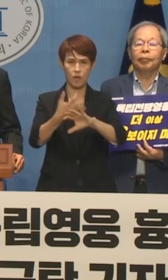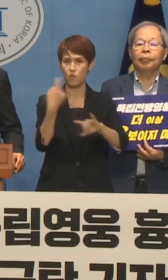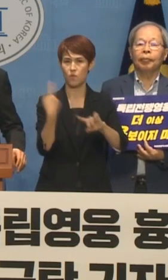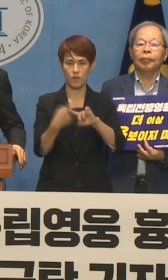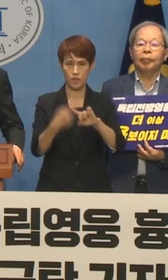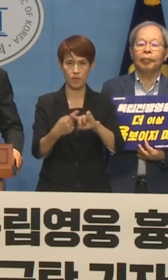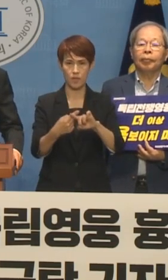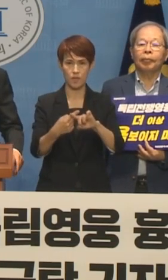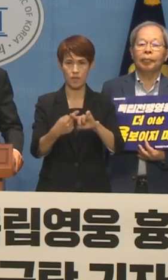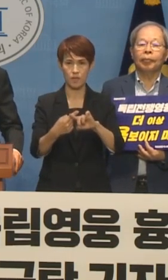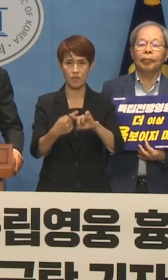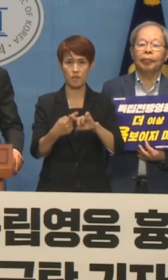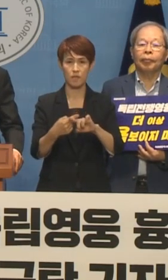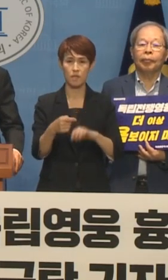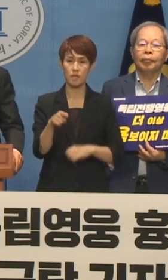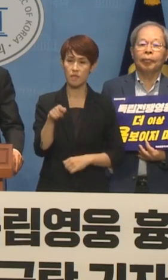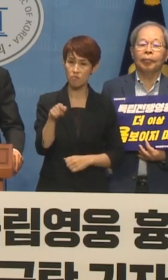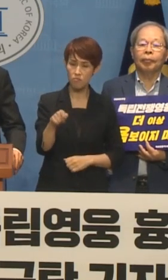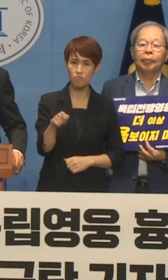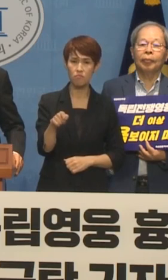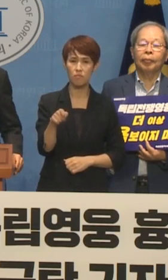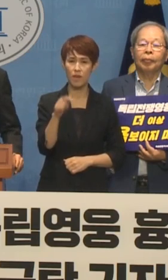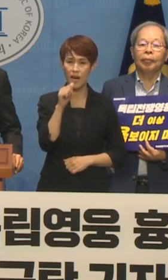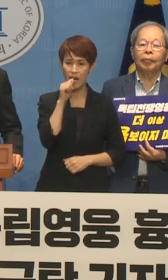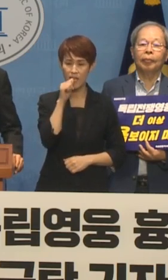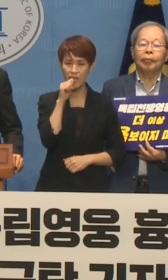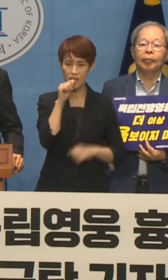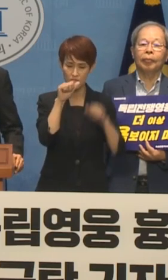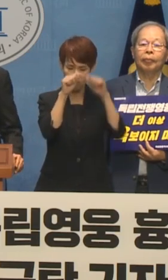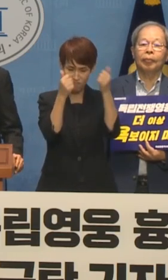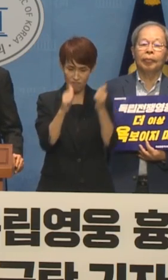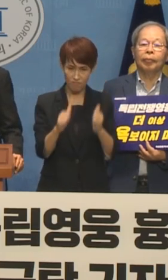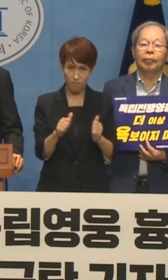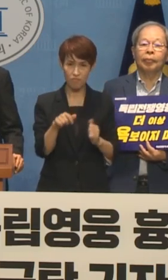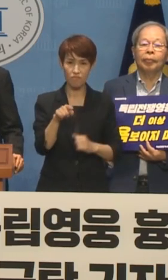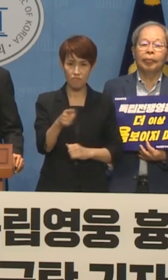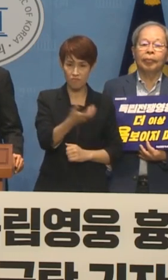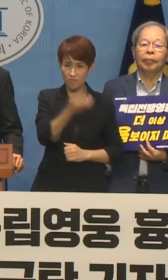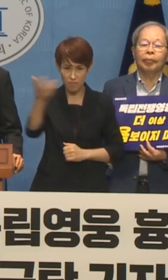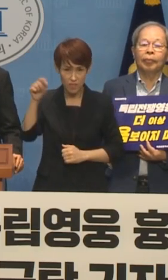진행하고 있는 홍범도 장군의 윤석열 정권의